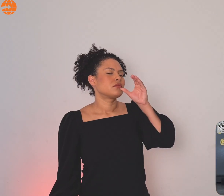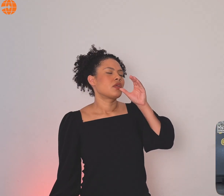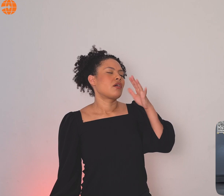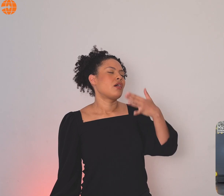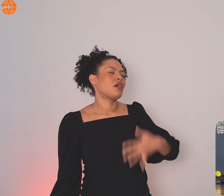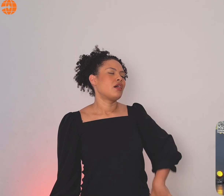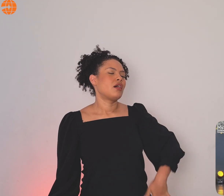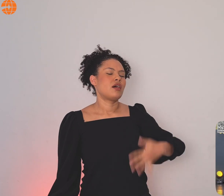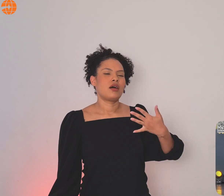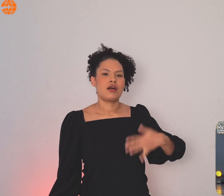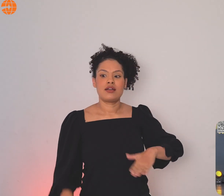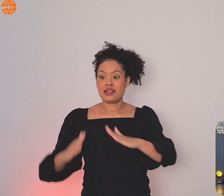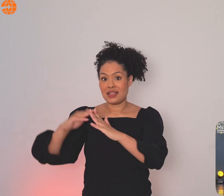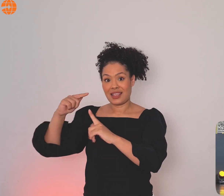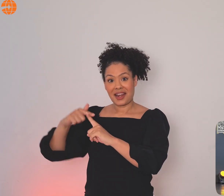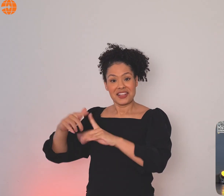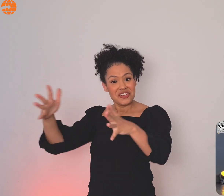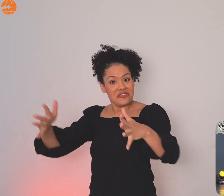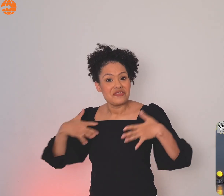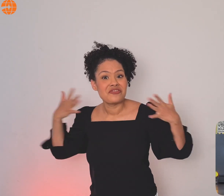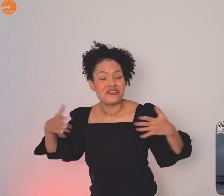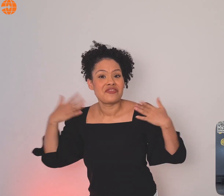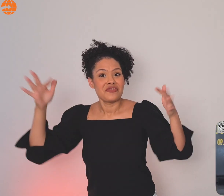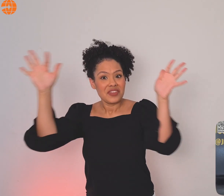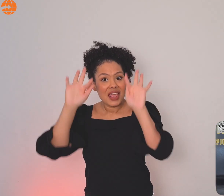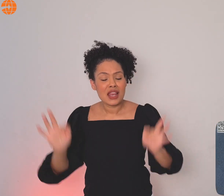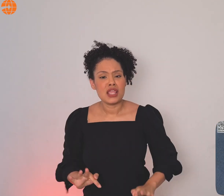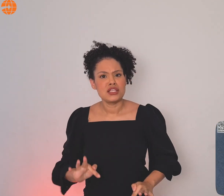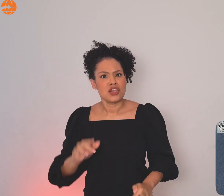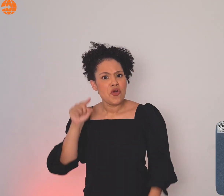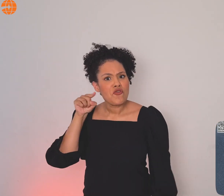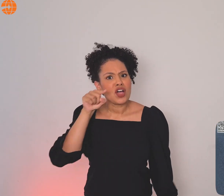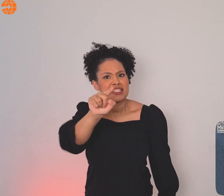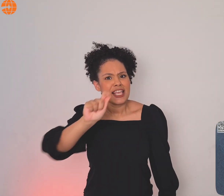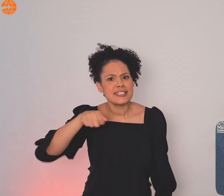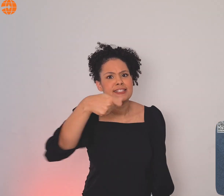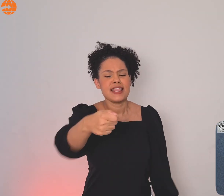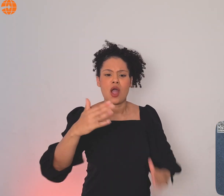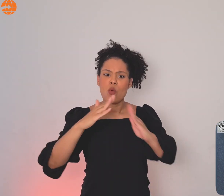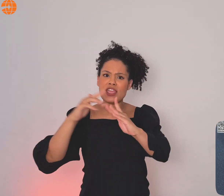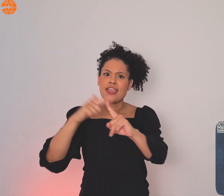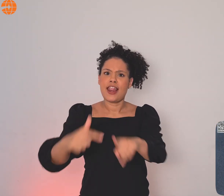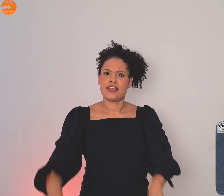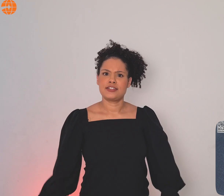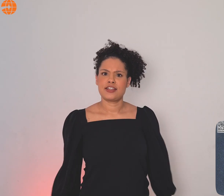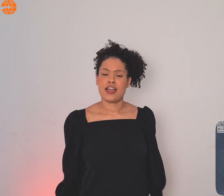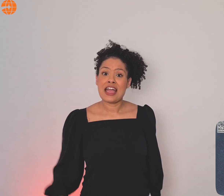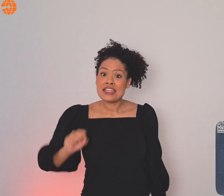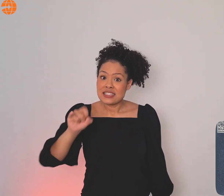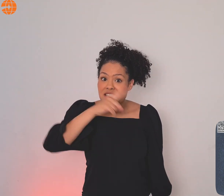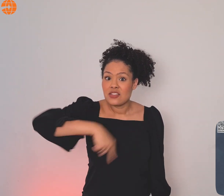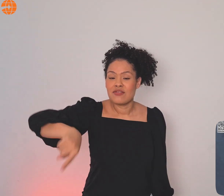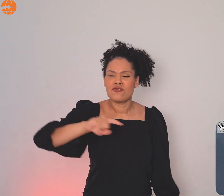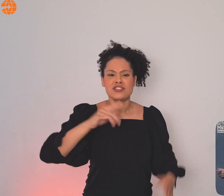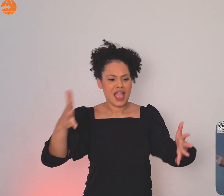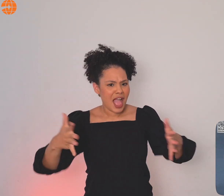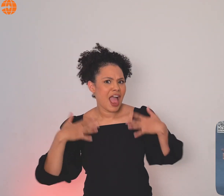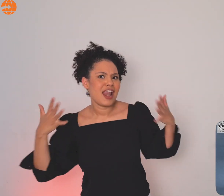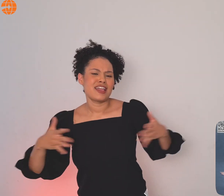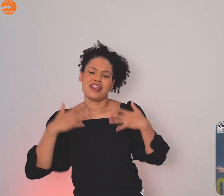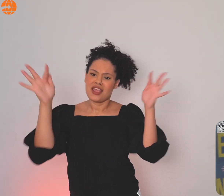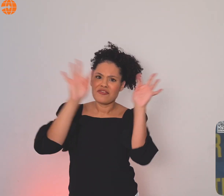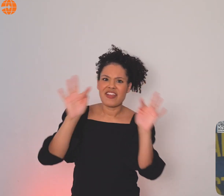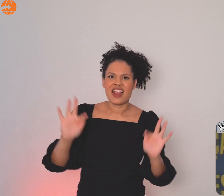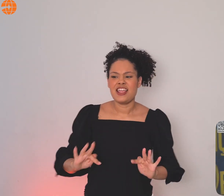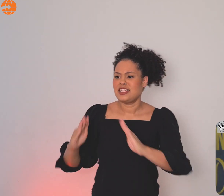é a igreja. Se você está ficando bem, se você está curtindo, se você está se alegrando, a igreja está se alegrando. Nós